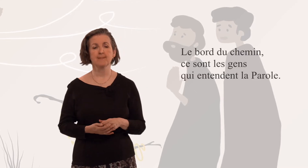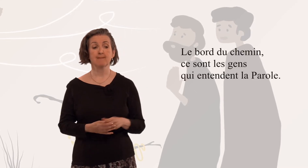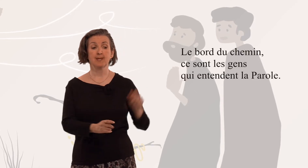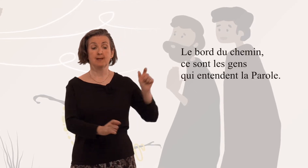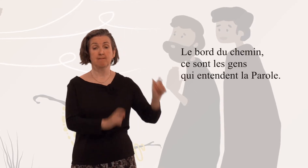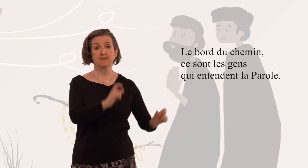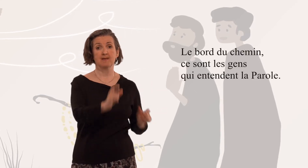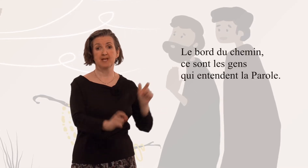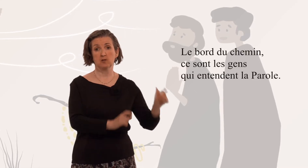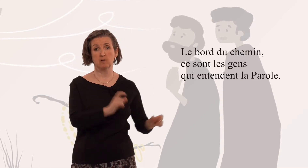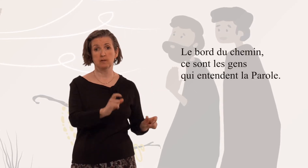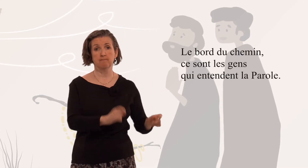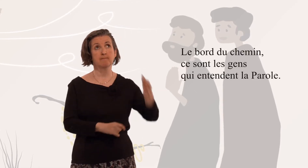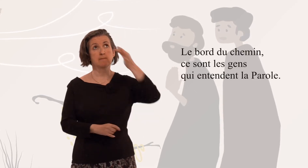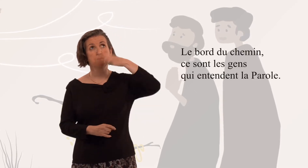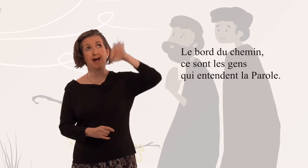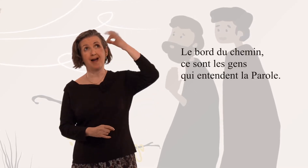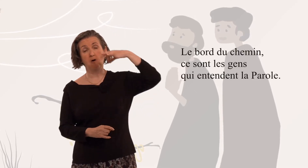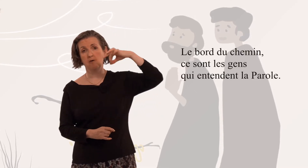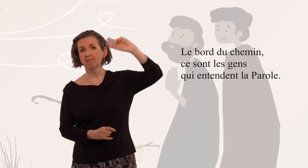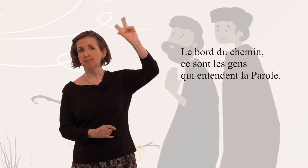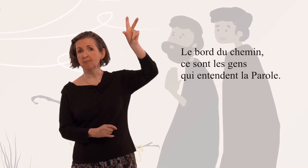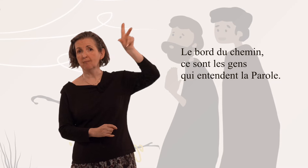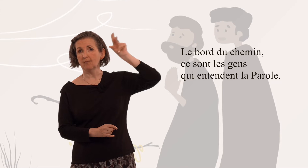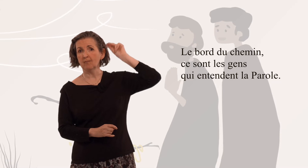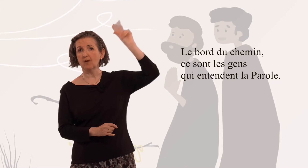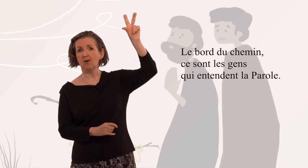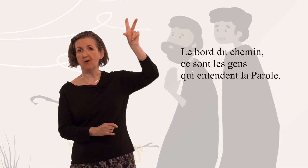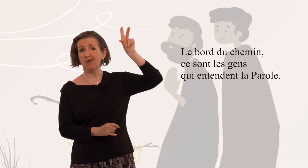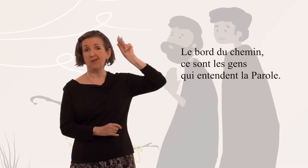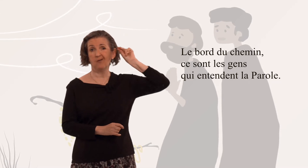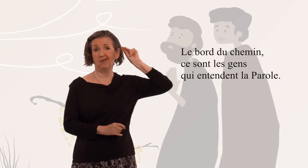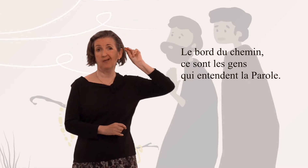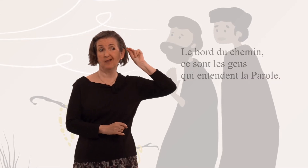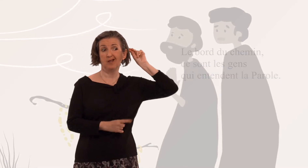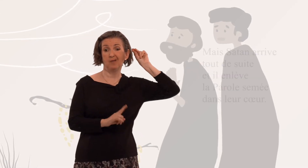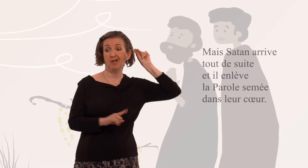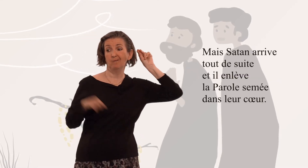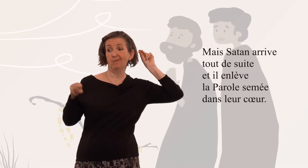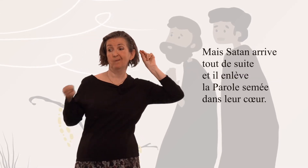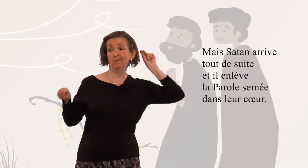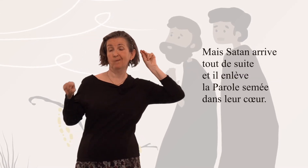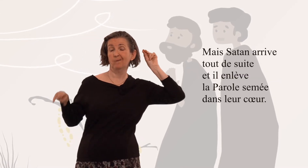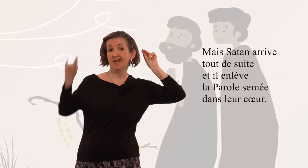Le bord du chemin, ce sont les gens qui entendent la parole. Mais